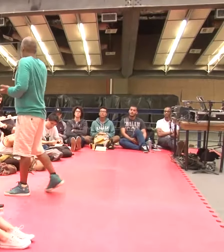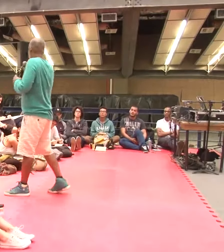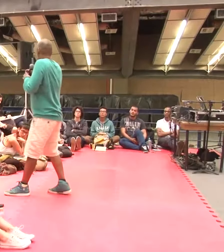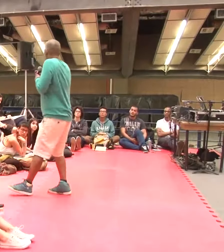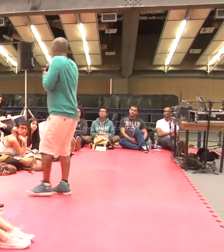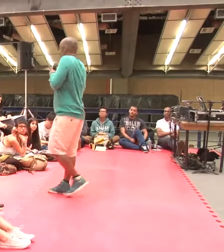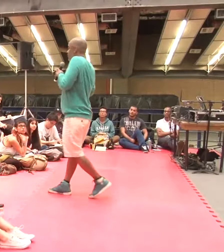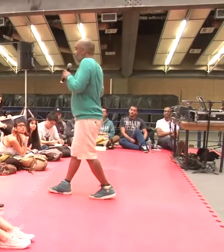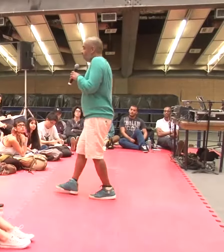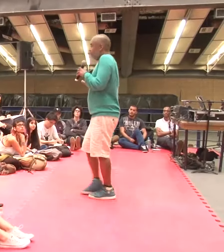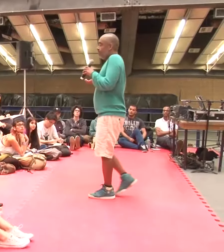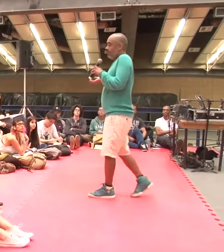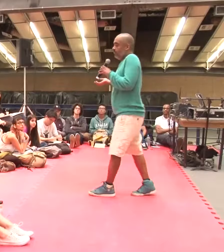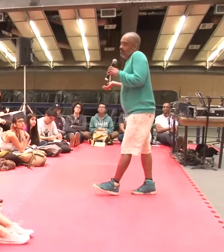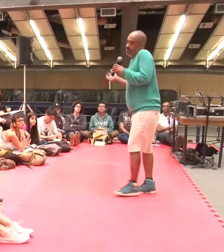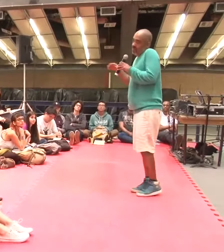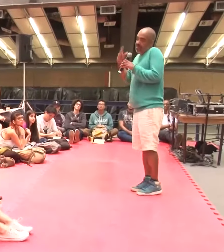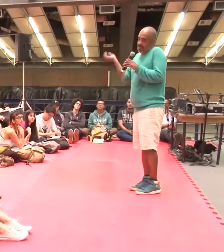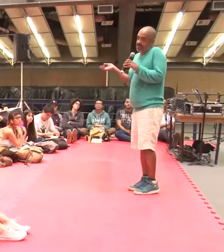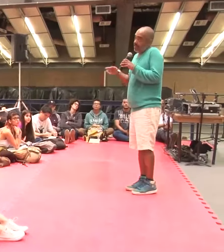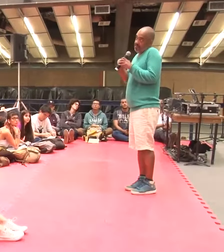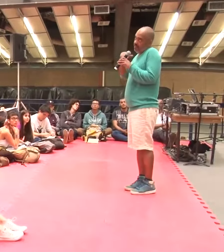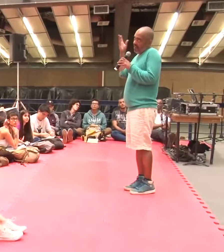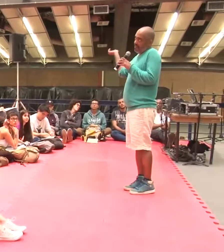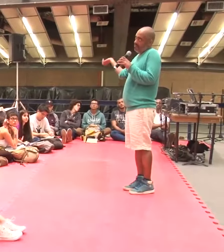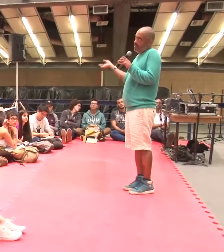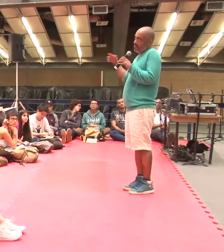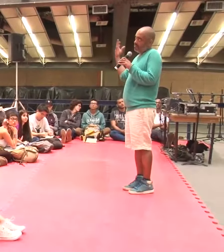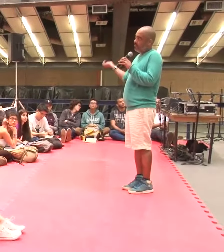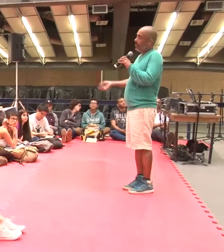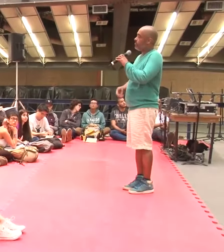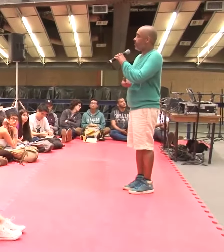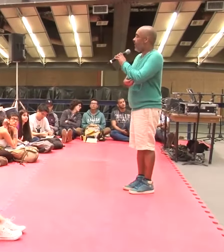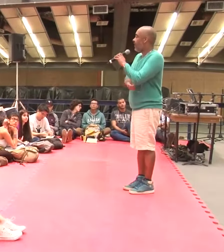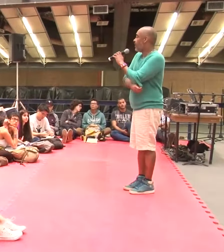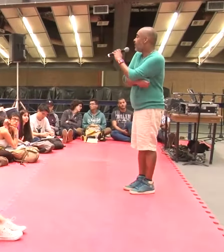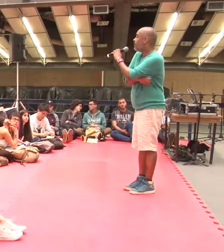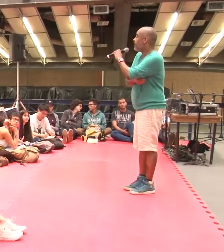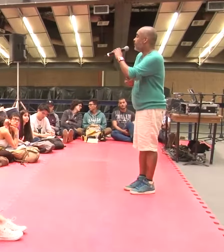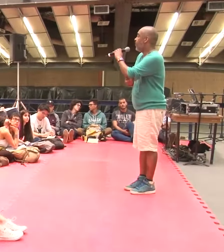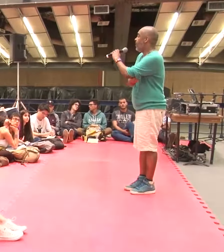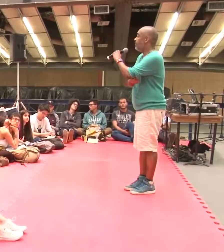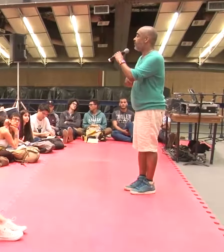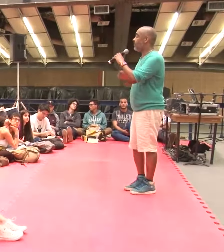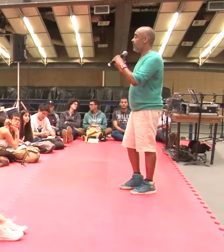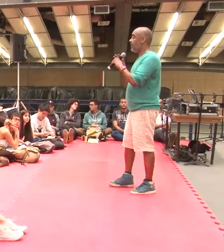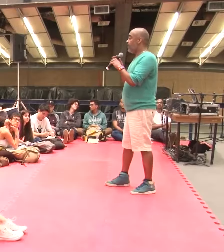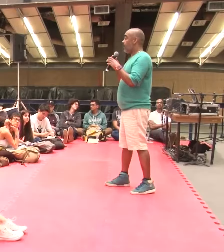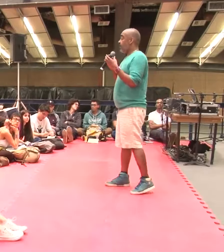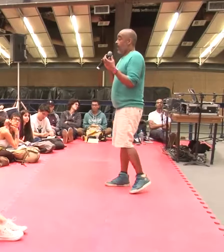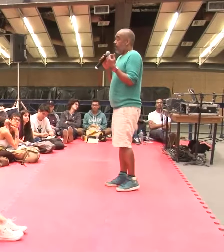Imagina, uma mulher que nunca menstrua, isso não acontece. Vai que aconteça, não sei, porque eu sou das biomédicas,